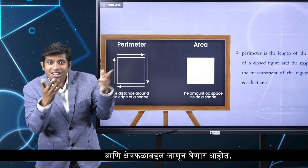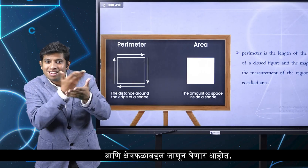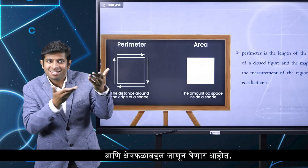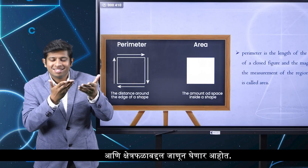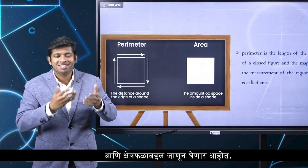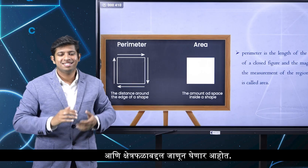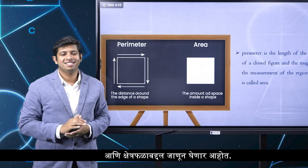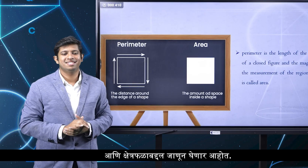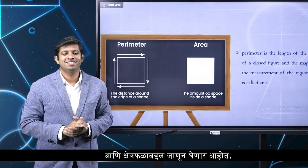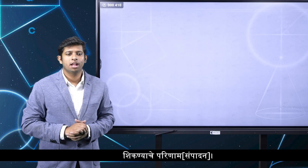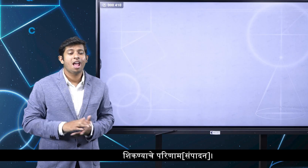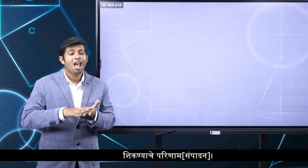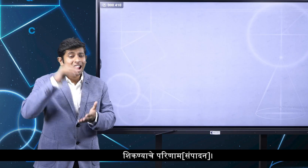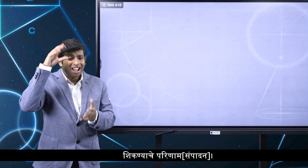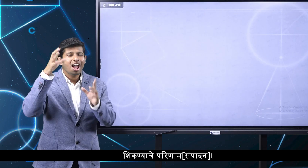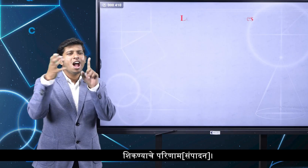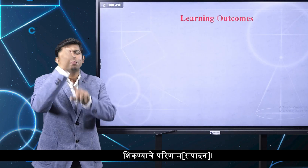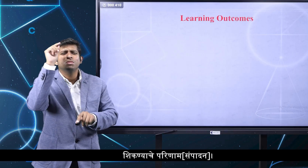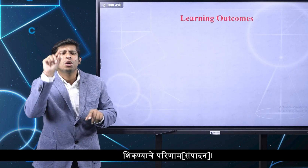घेणार आहोत। शिकण्याचे परिणाम।